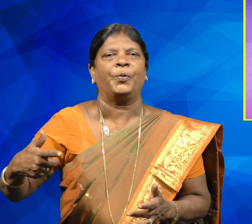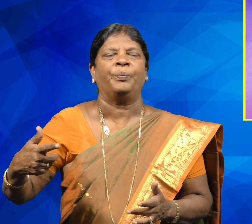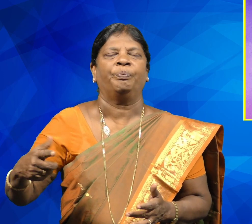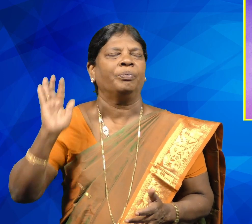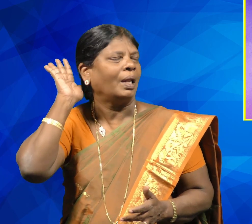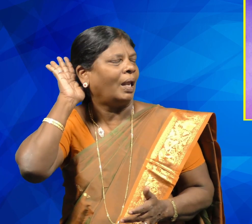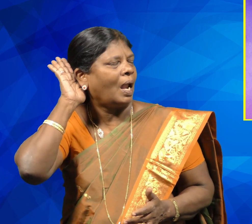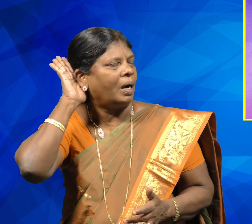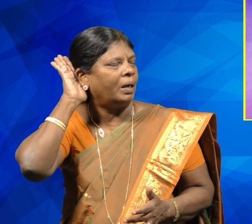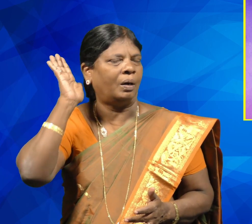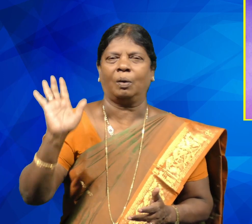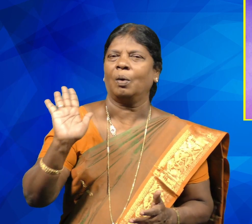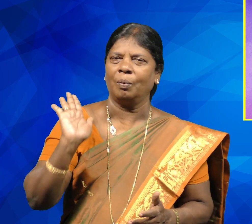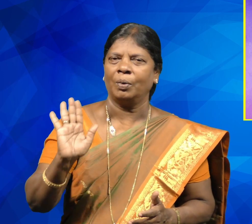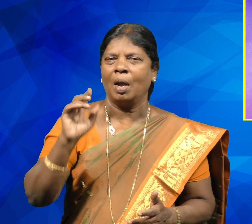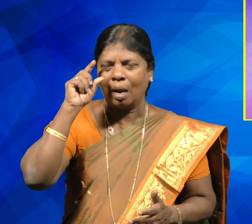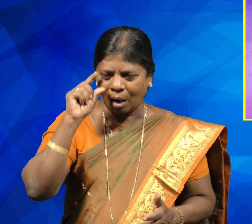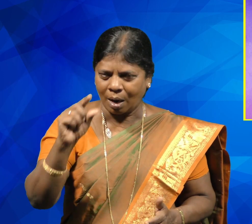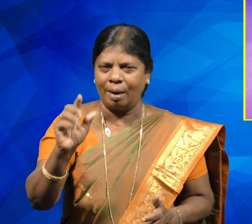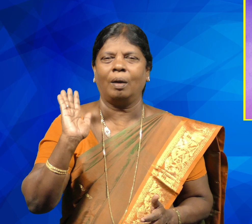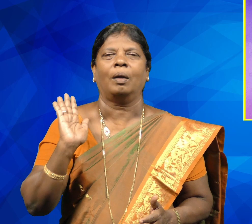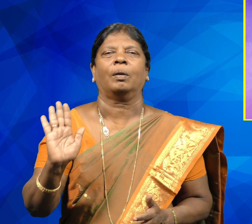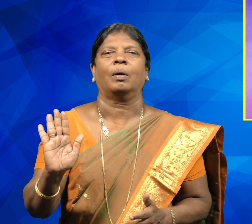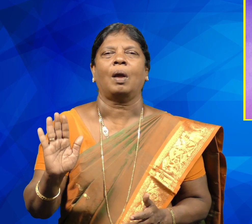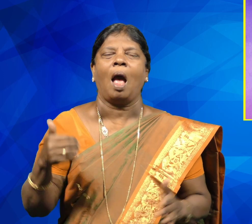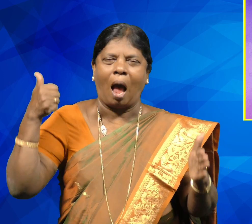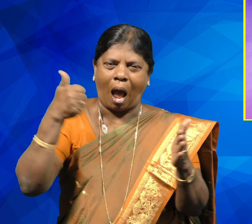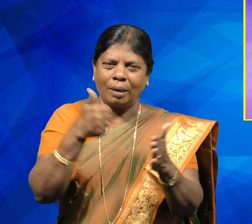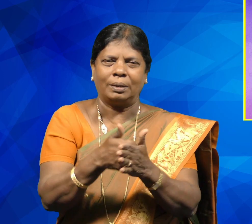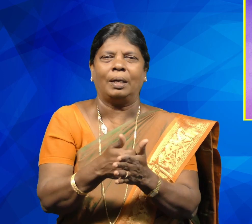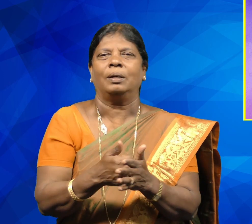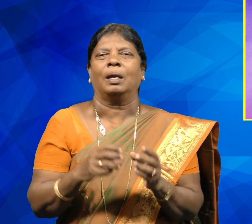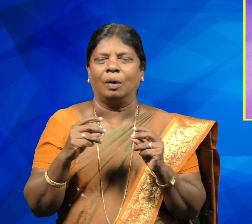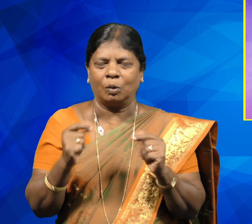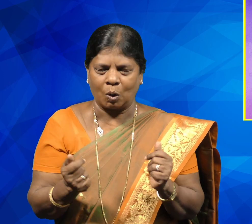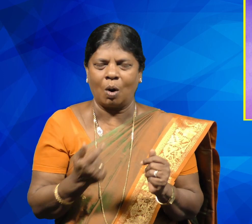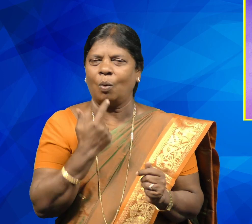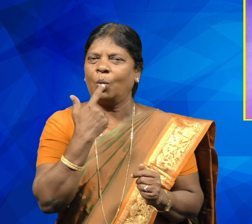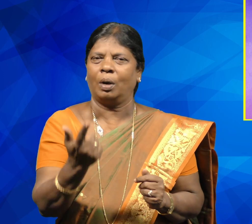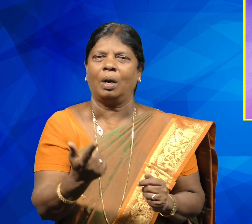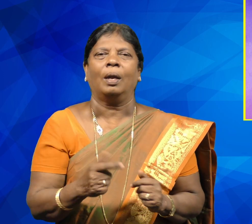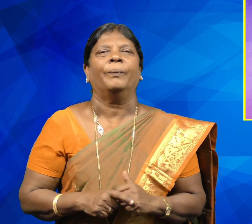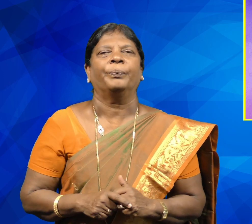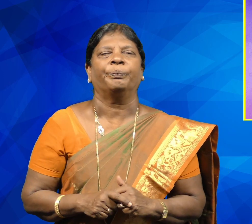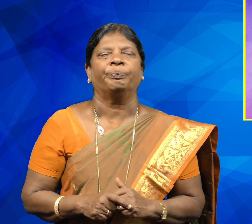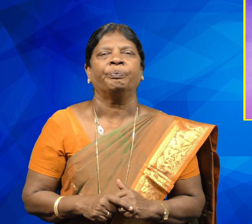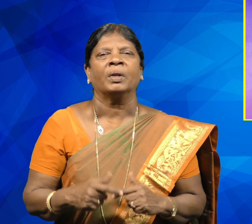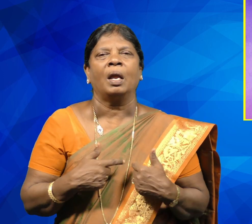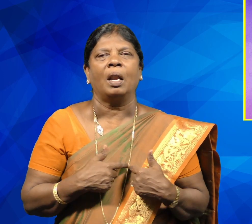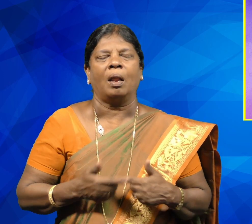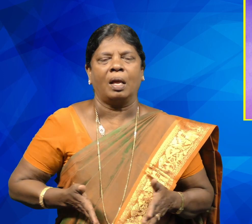அன்றாடம் நாம் கேட்டுக்கொண்டே கண்டுகொண்டே இருக்கிறோம். ஆக்சிடென்ட் என்று சொன்ன உடனே நம்முடைய மனதிற்கு